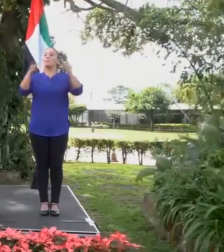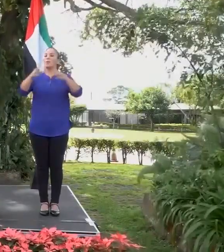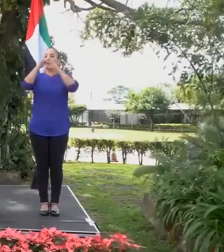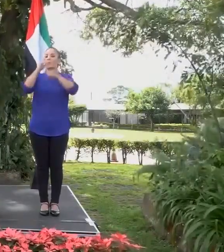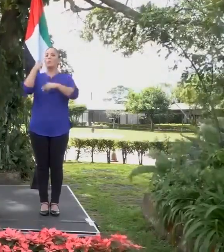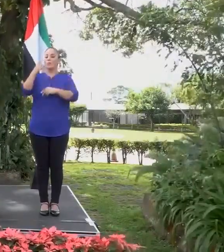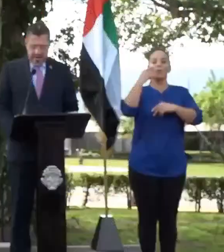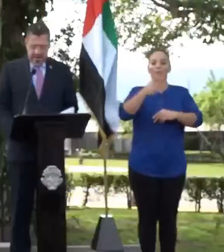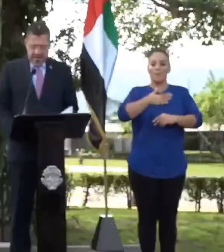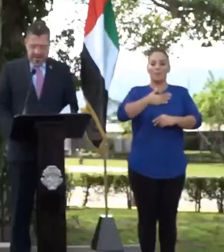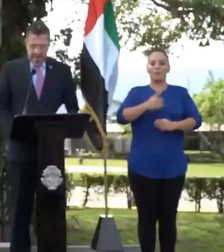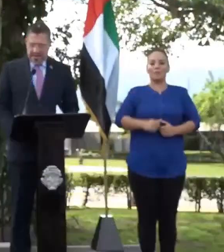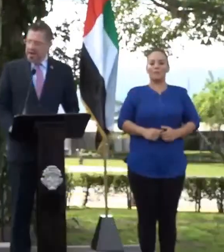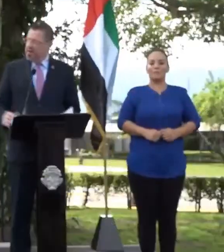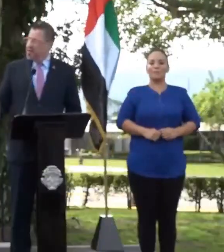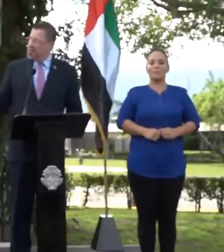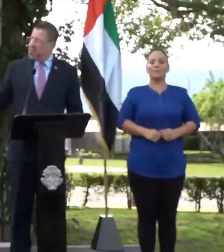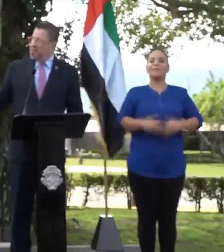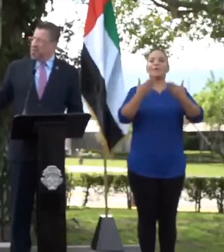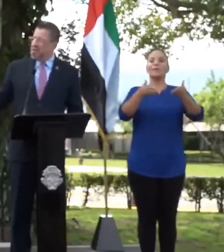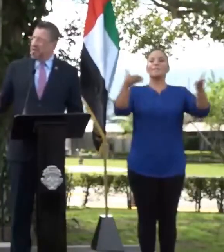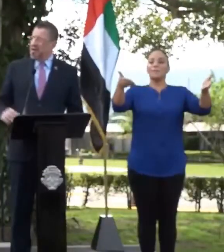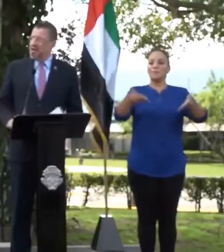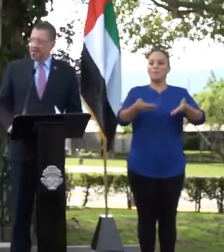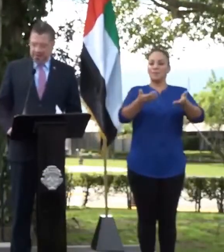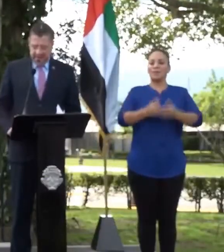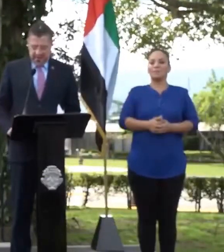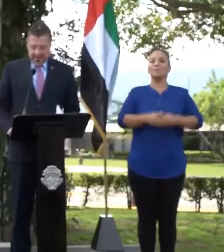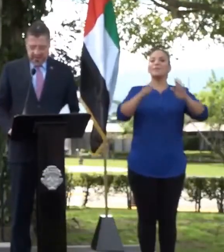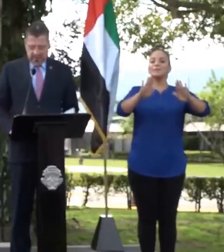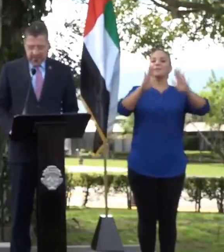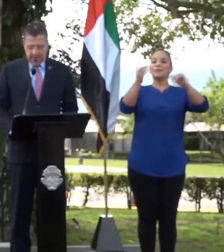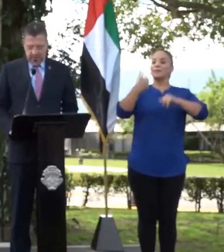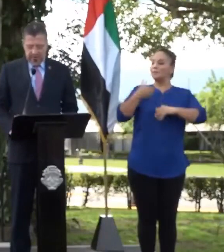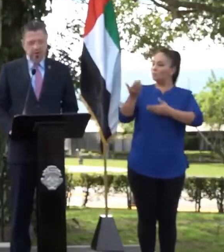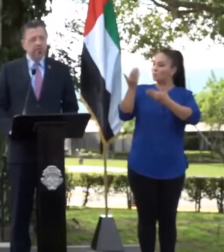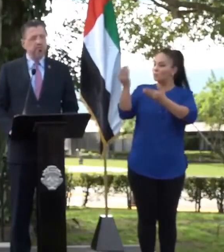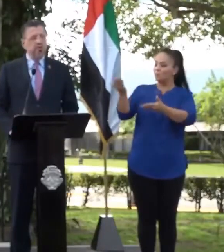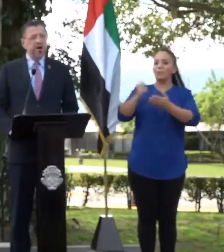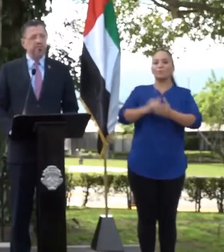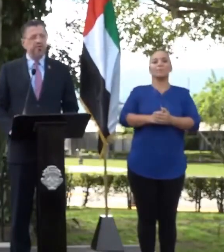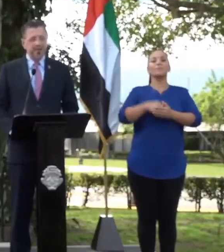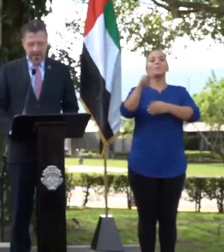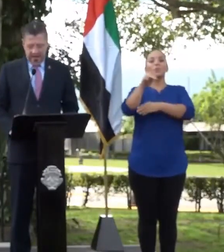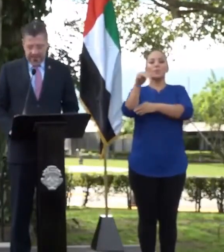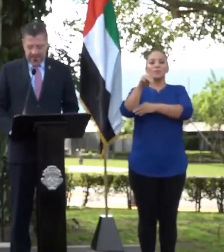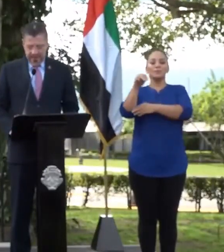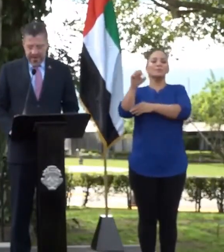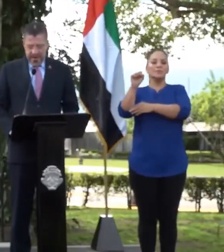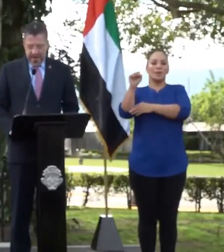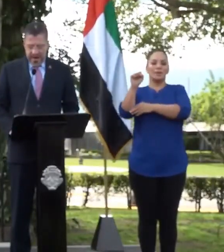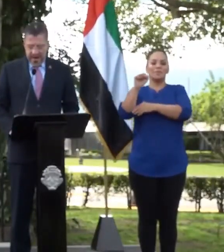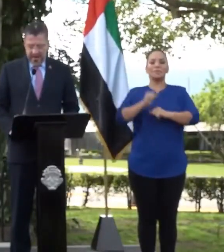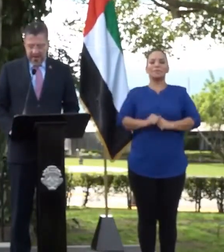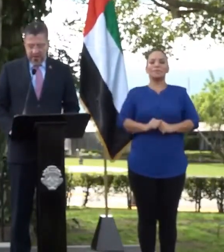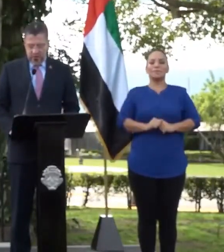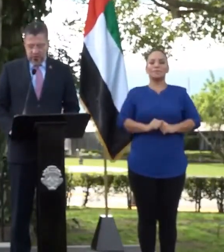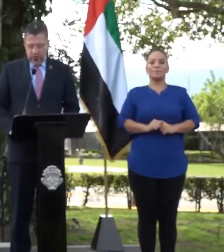honor para mí darle la bienvenida al excelentísimo señor Mohamed Saif